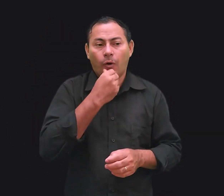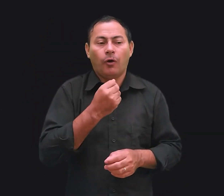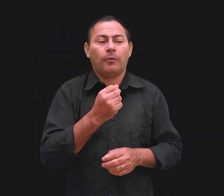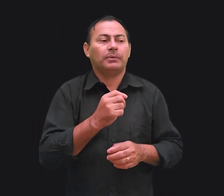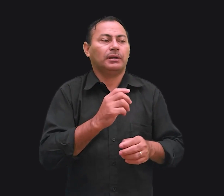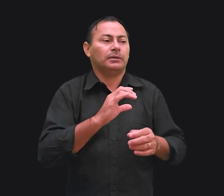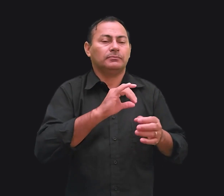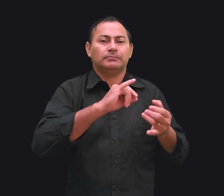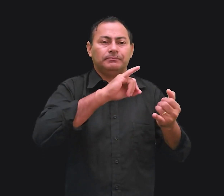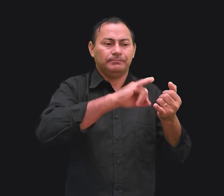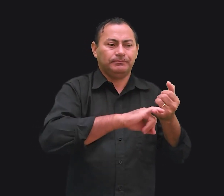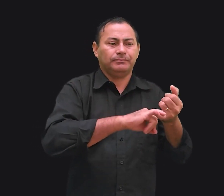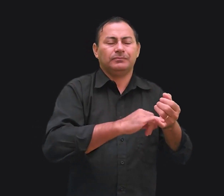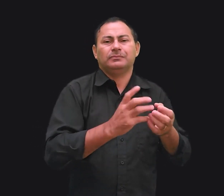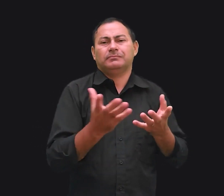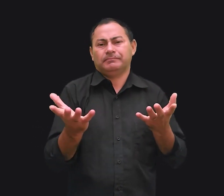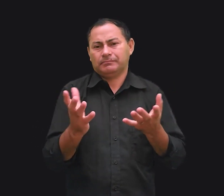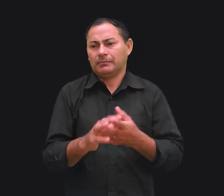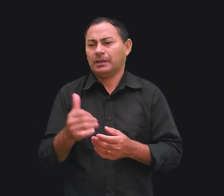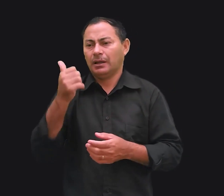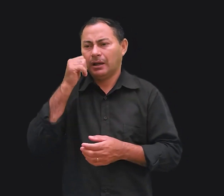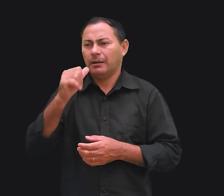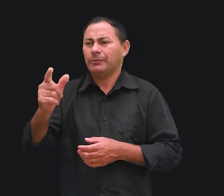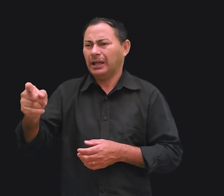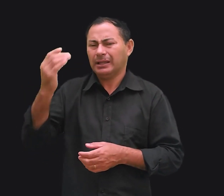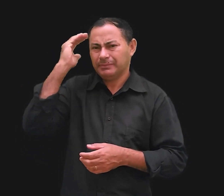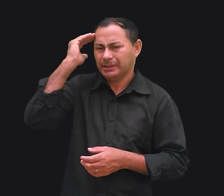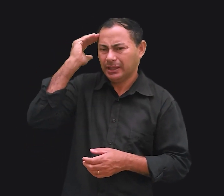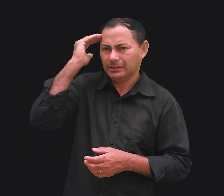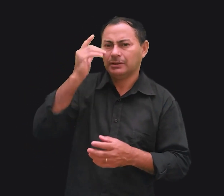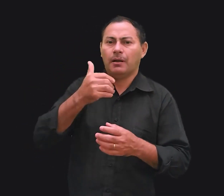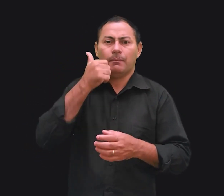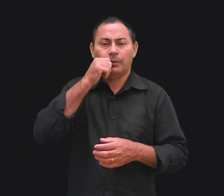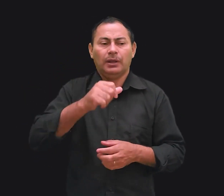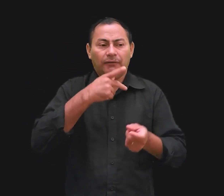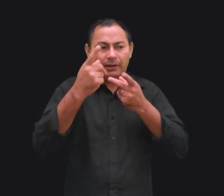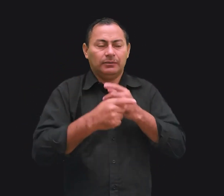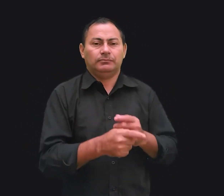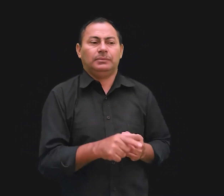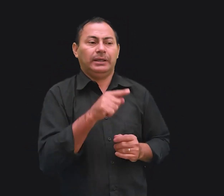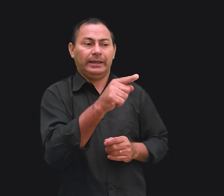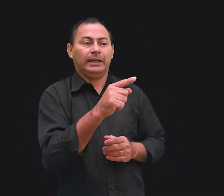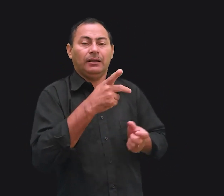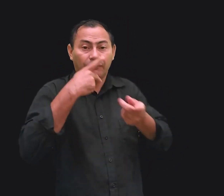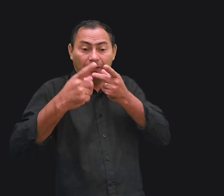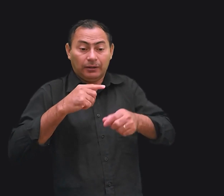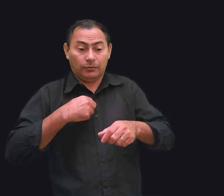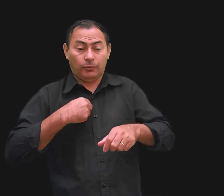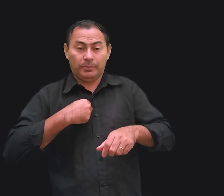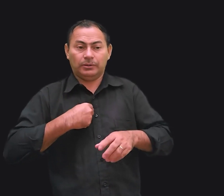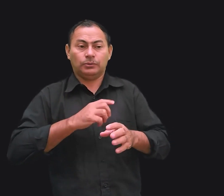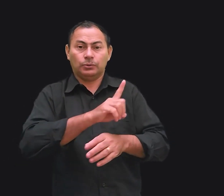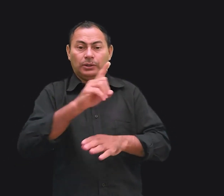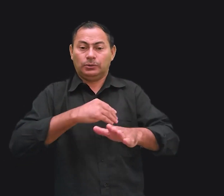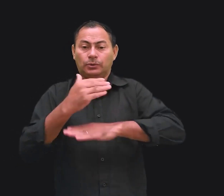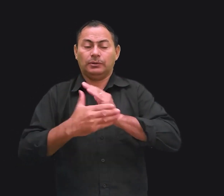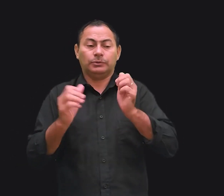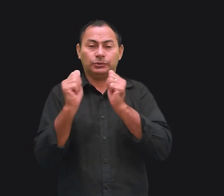que arrumam casos dizer o seguinte: elas me entendem. E a mulher diz: ele fala comigo durante todo o tempo que